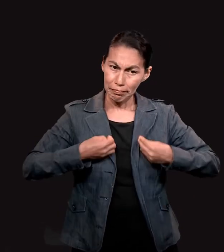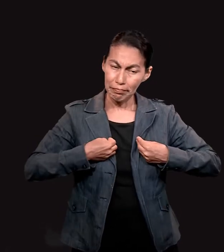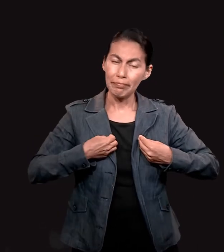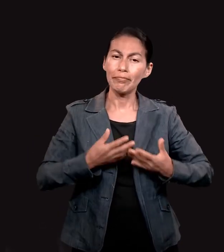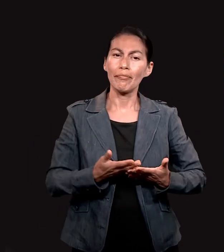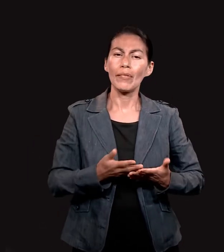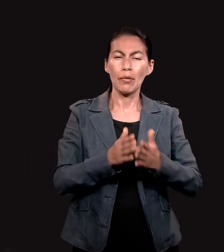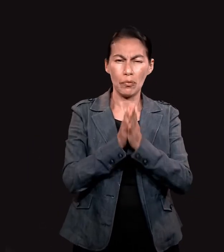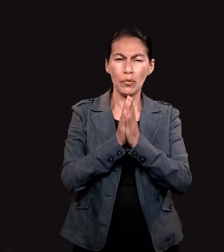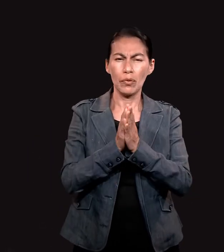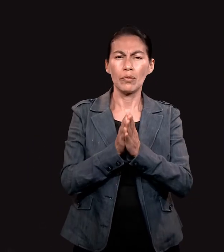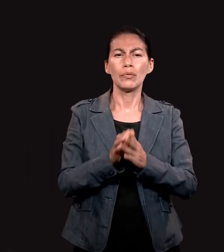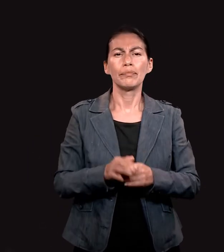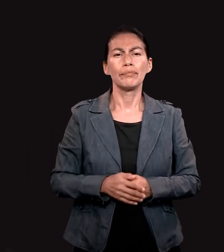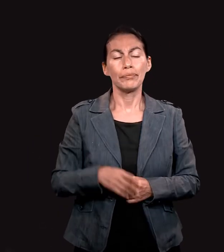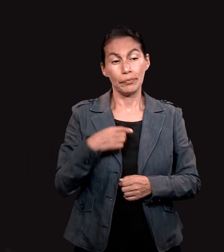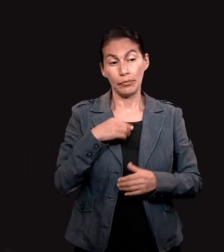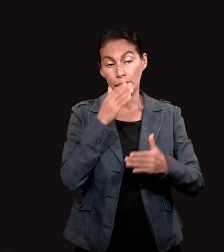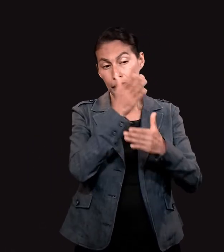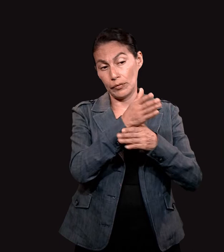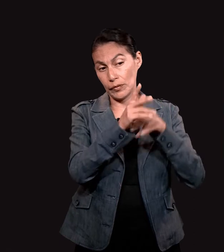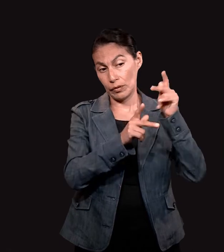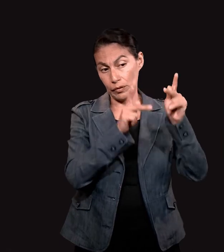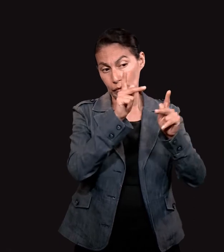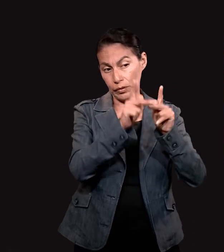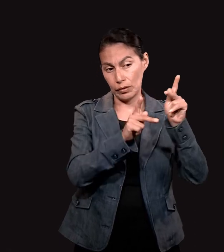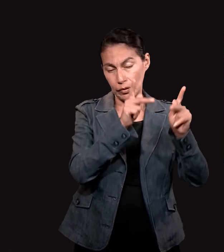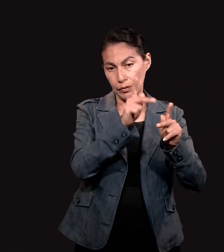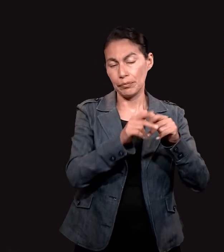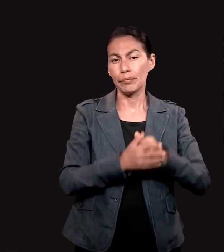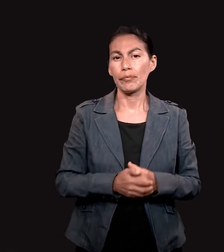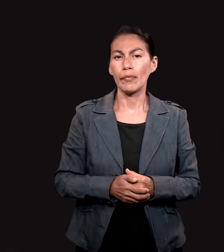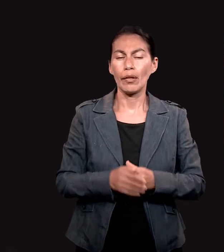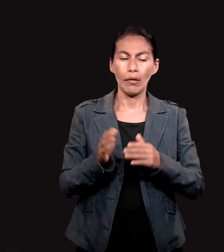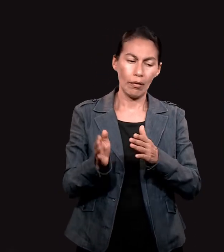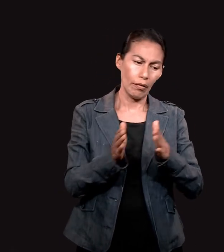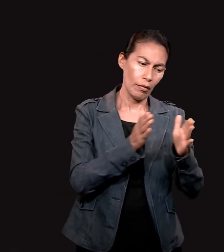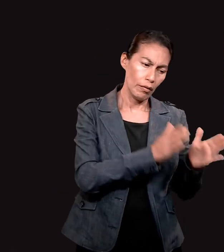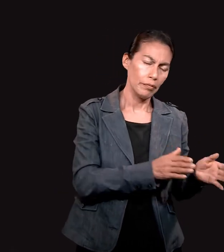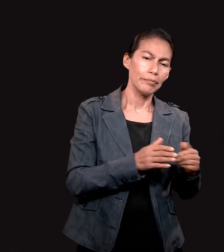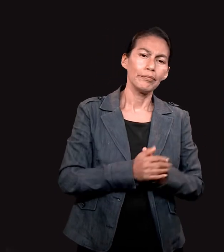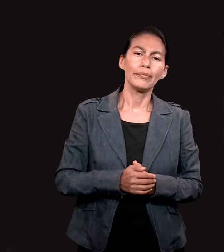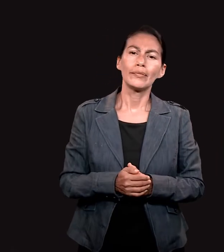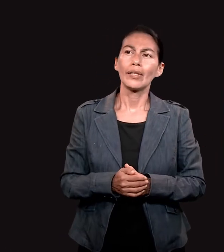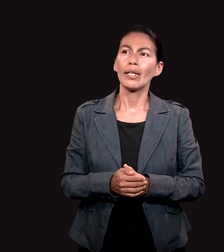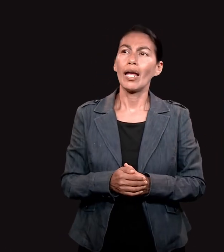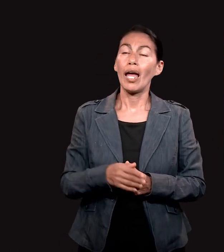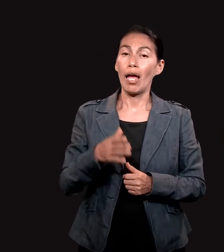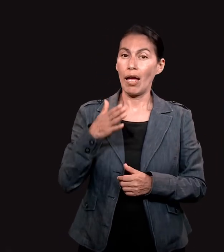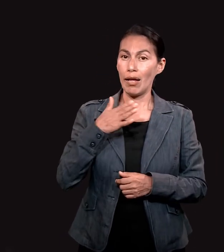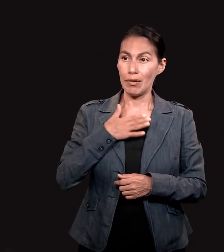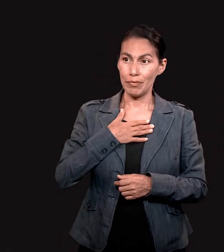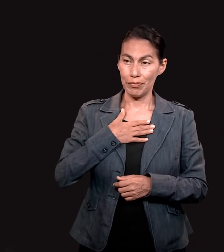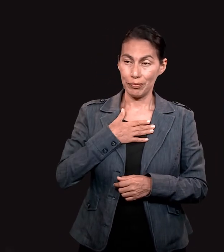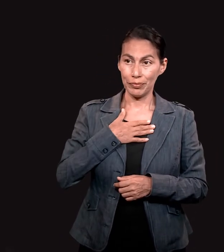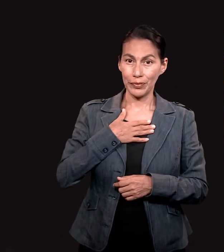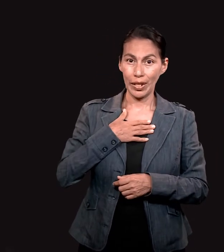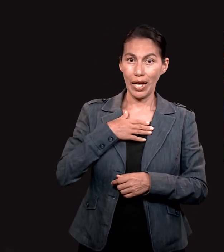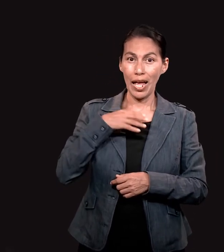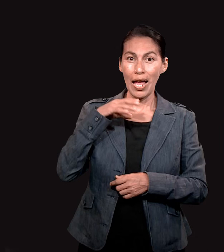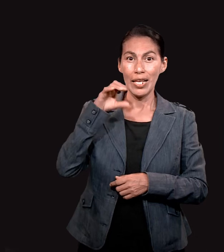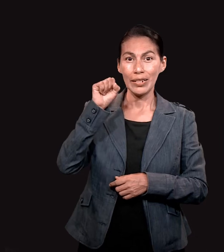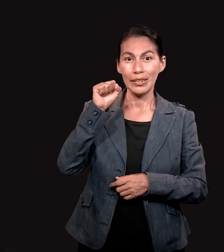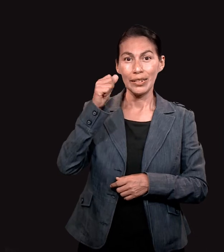consciente todavía. Clary, buenas noches. Agradezco a Dios porque me ha regalado un año más de